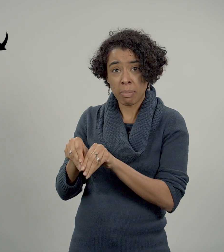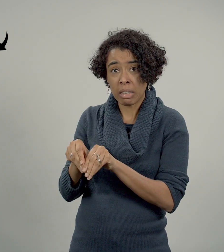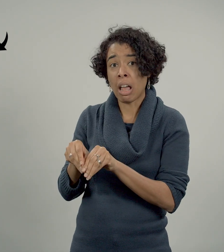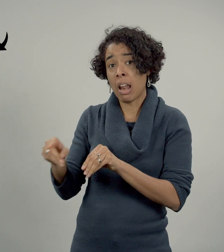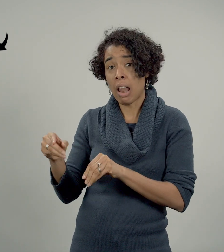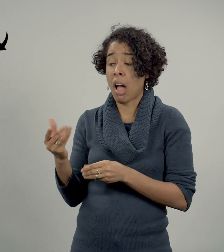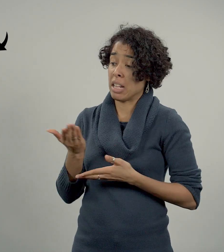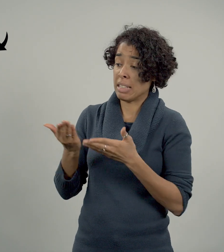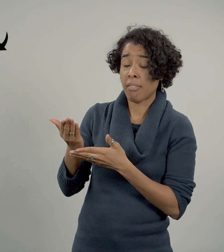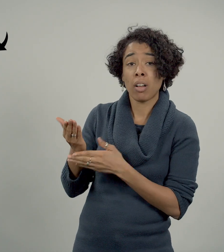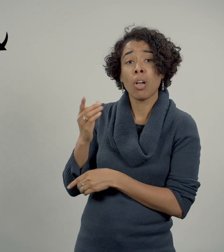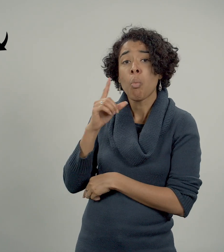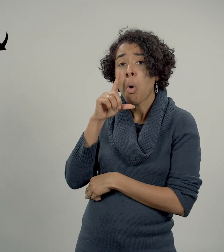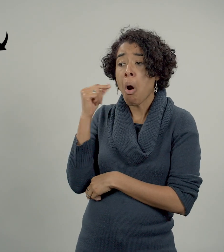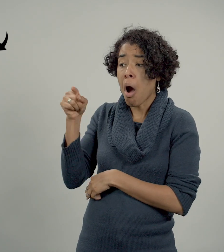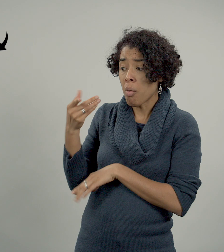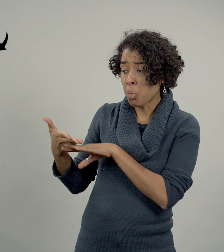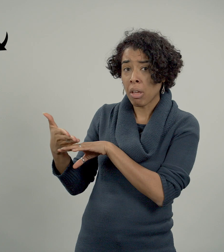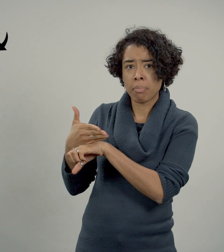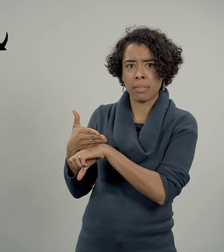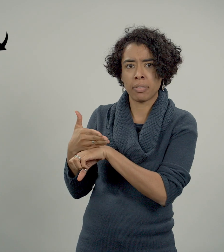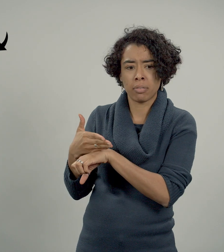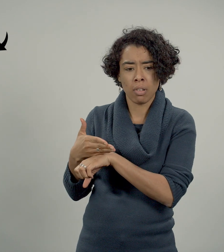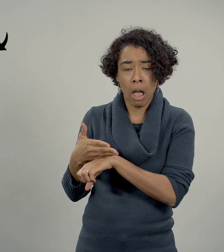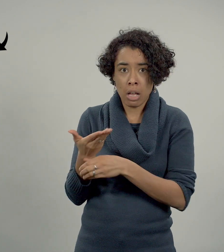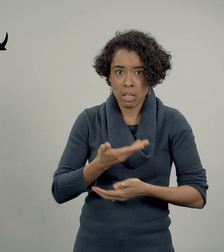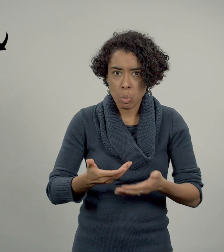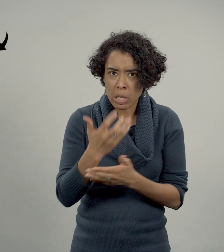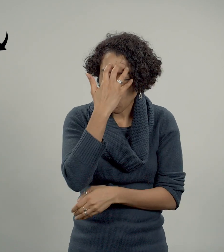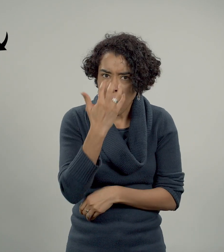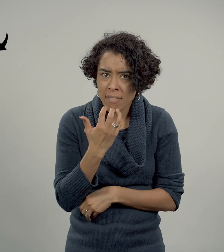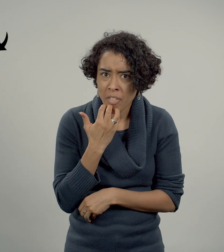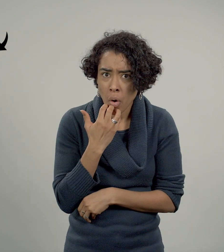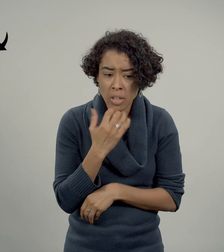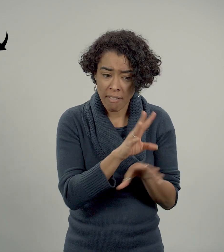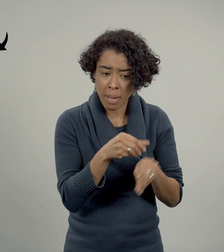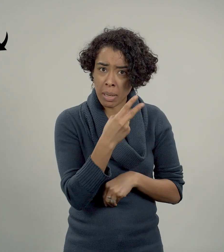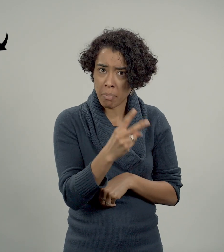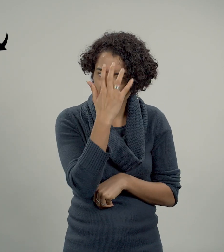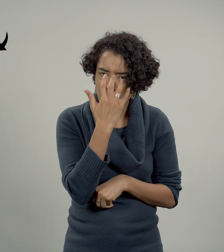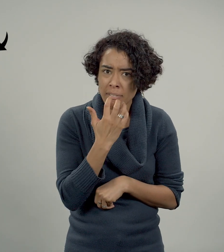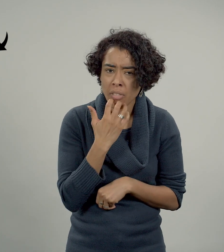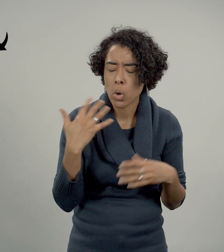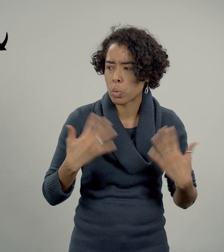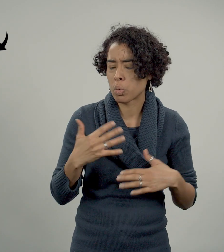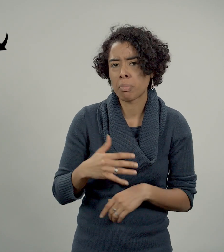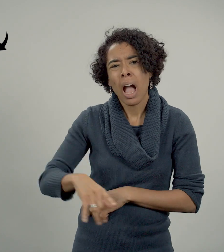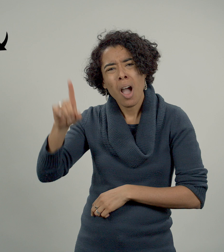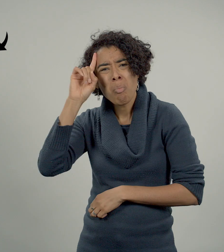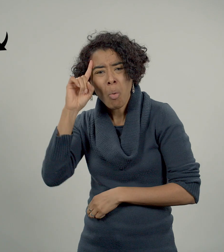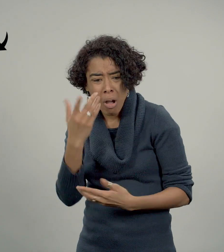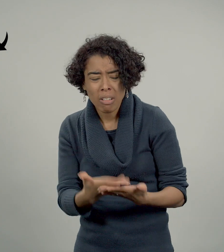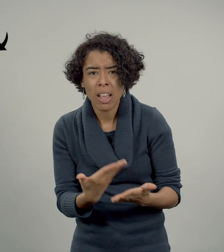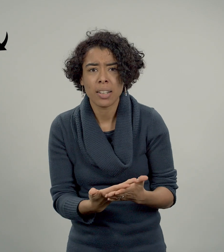est un général atteint de la lèpre. Quelle tragédie pour elle, quelle tragédie pour sa famille. On aurait très envie de demander mais